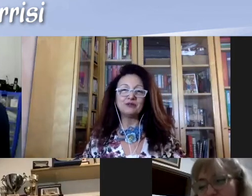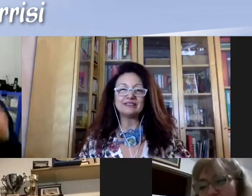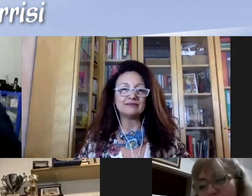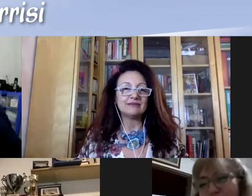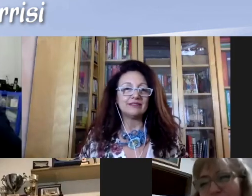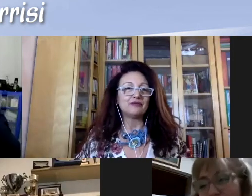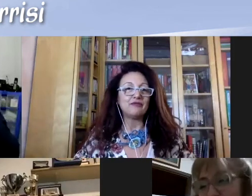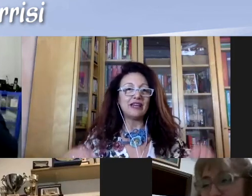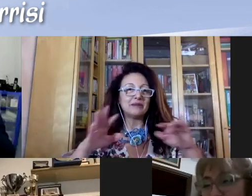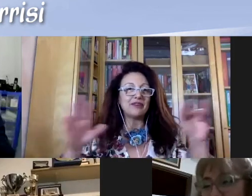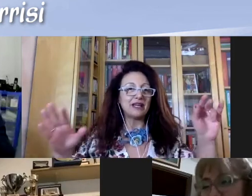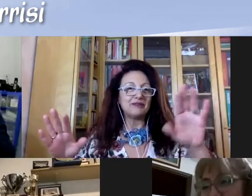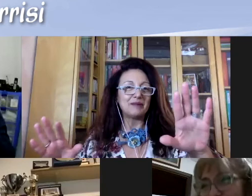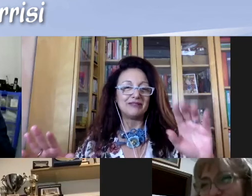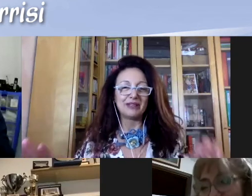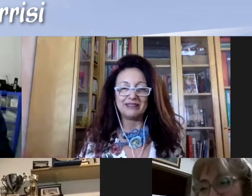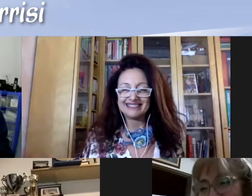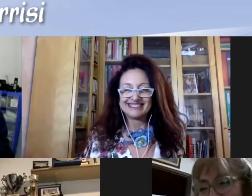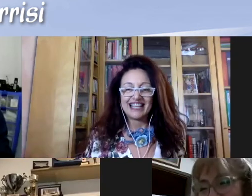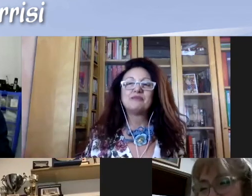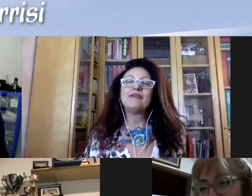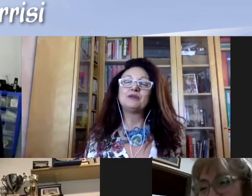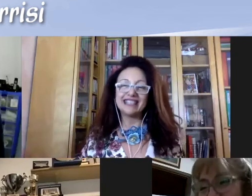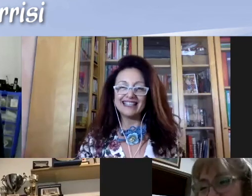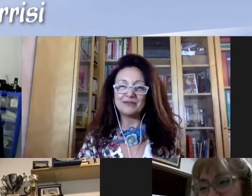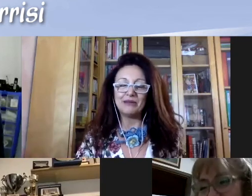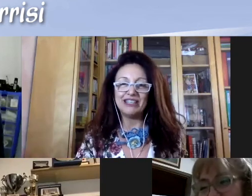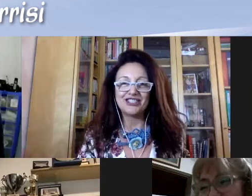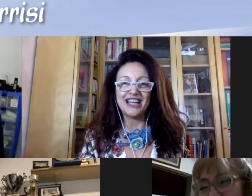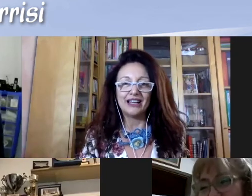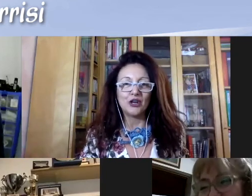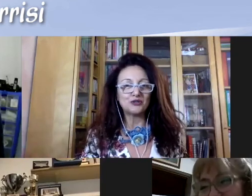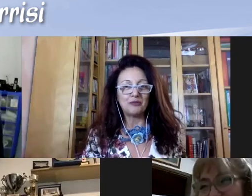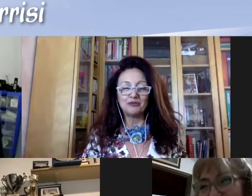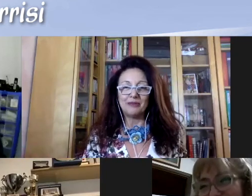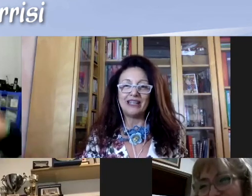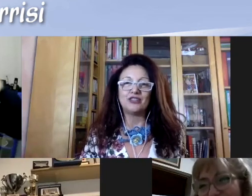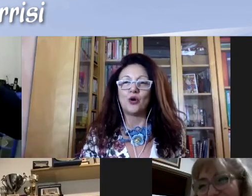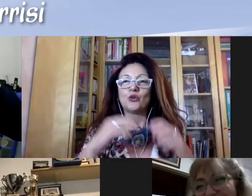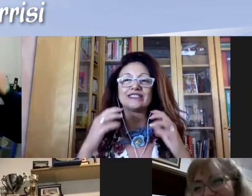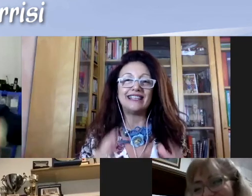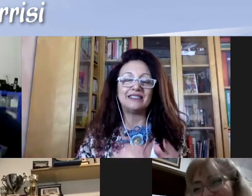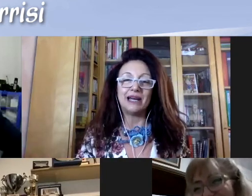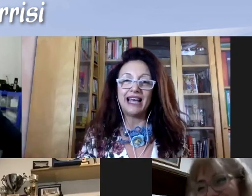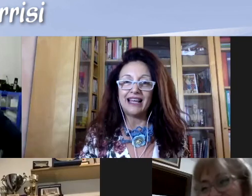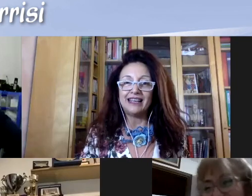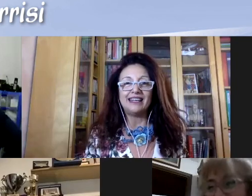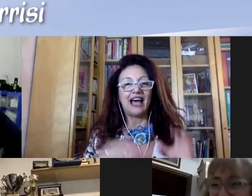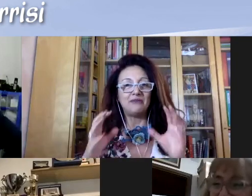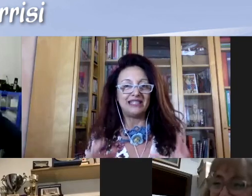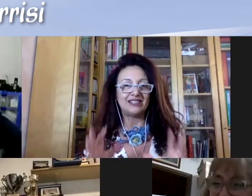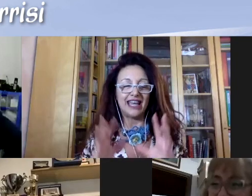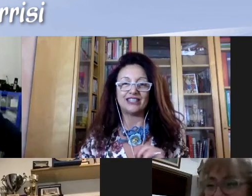Ah, cioè, ciao. Fermi. Benvenuti carissimi amici al nostro appuntamento